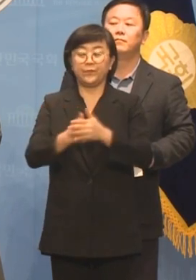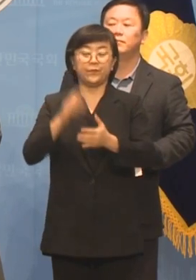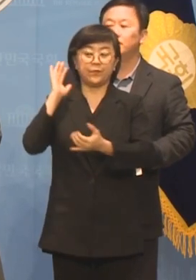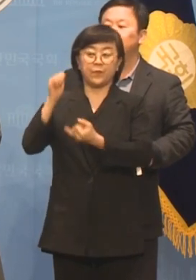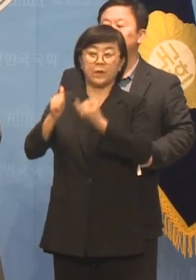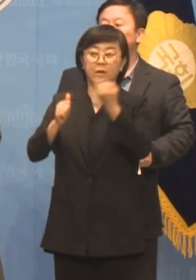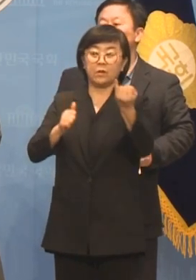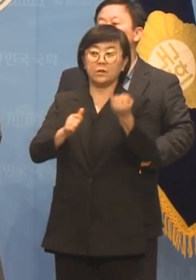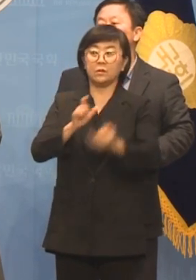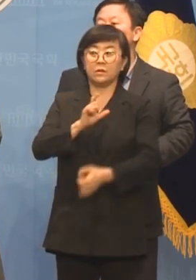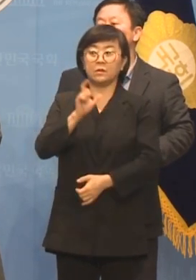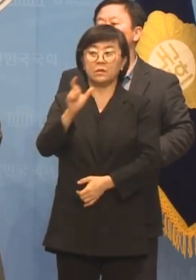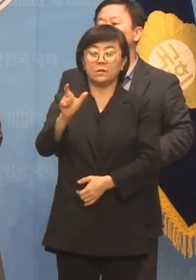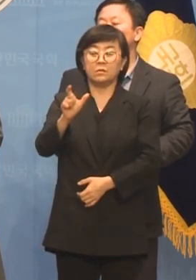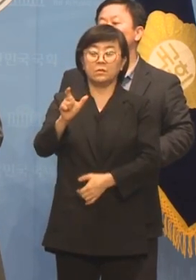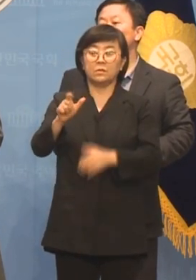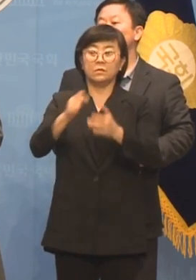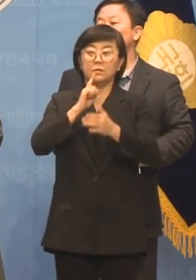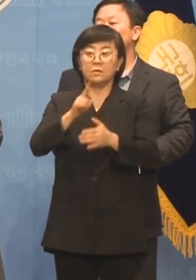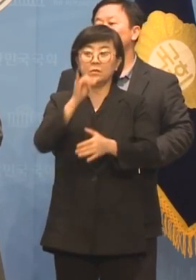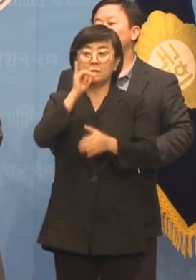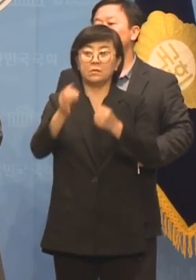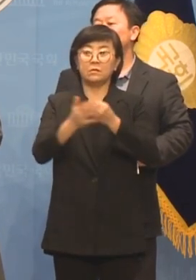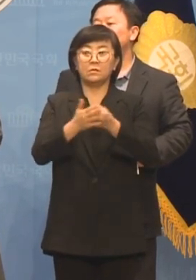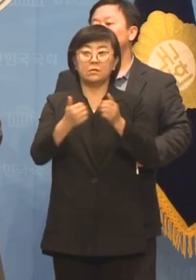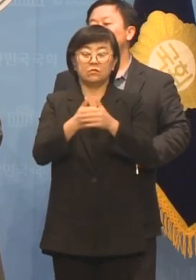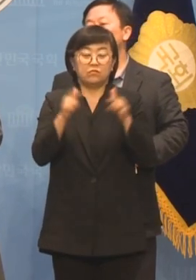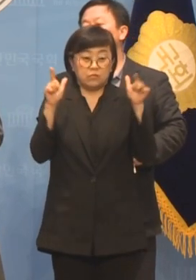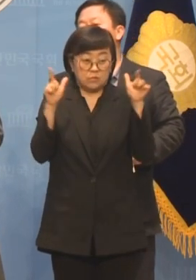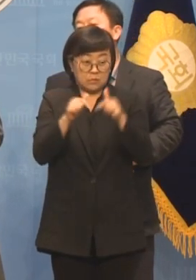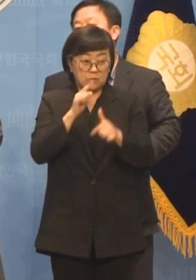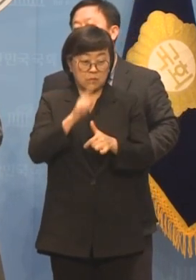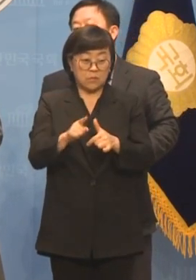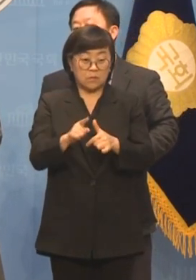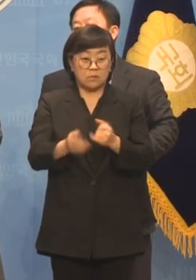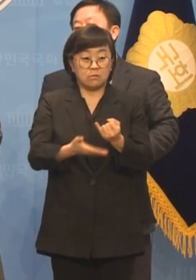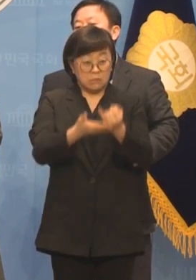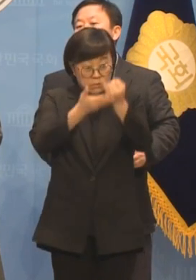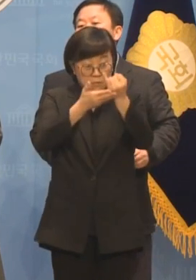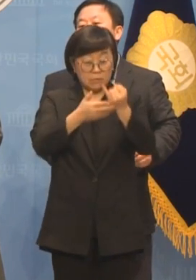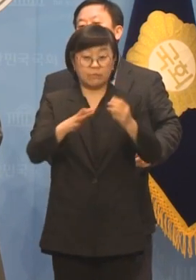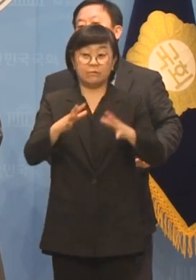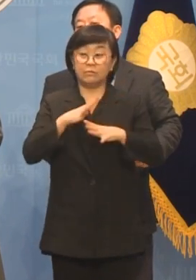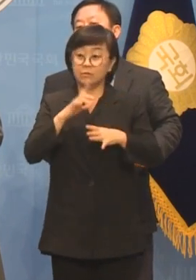얘기만 나오면 다들 움츠려듭니다. 그분은 진짜 절대 존엄입니까? 그렇게